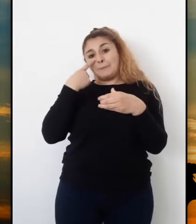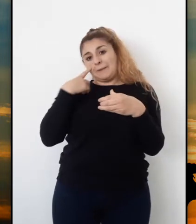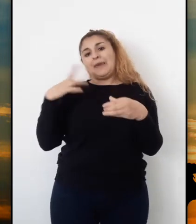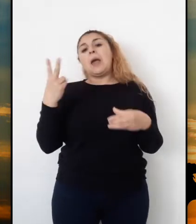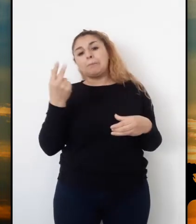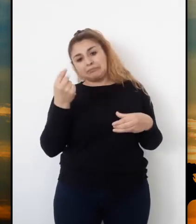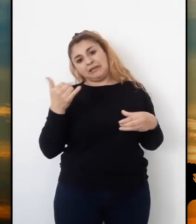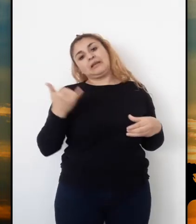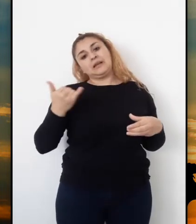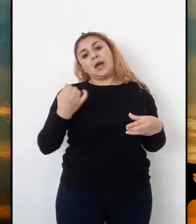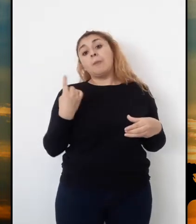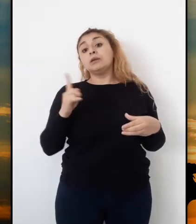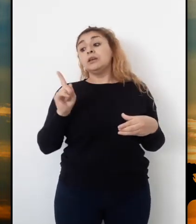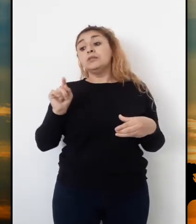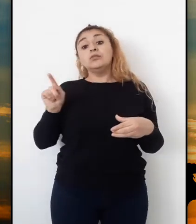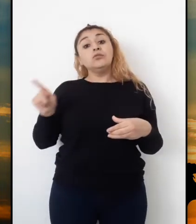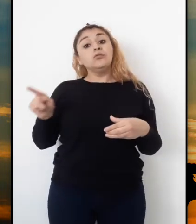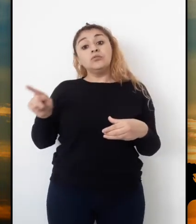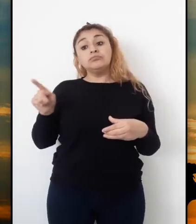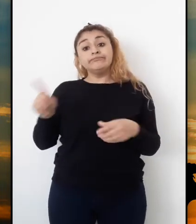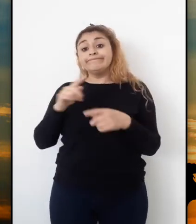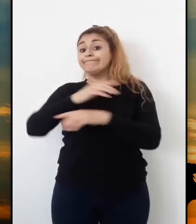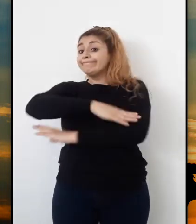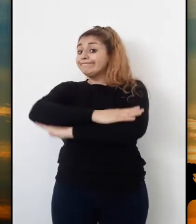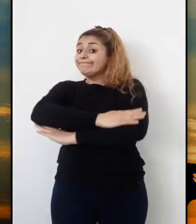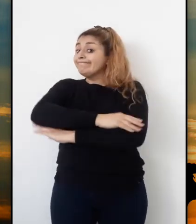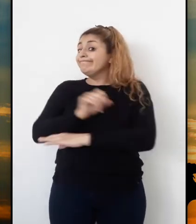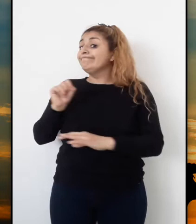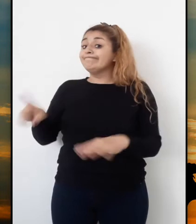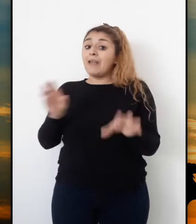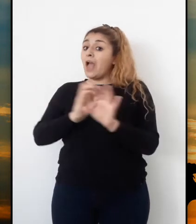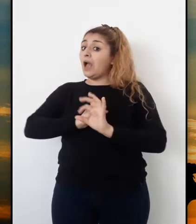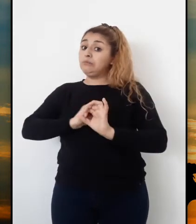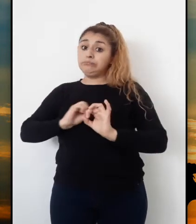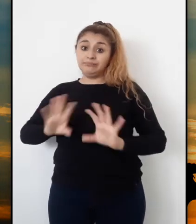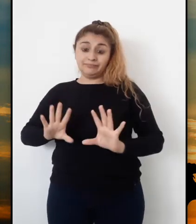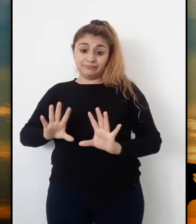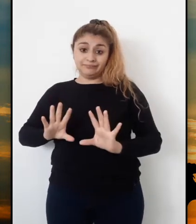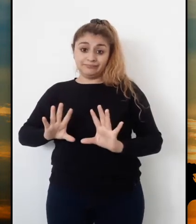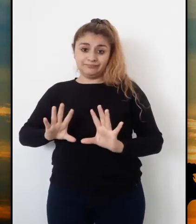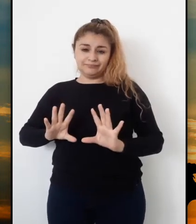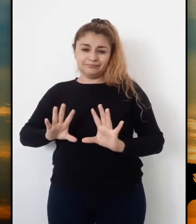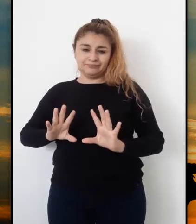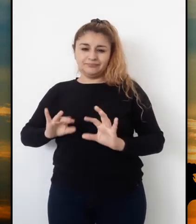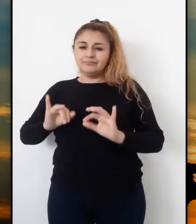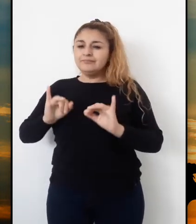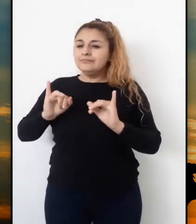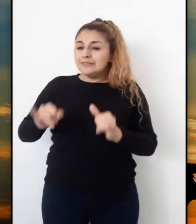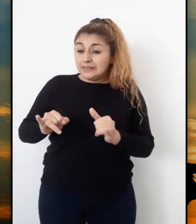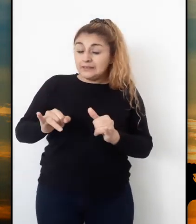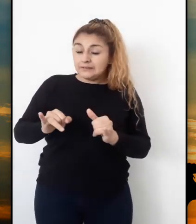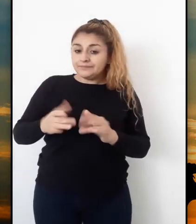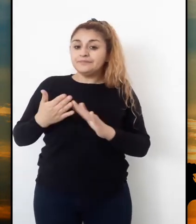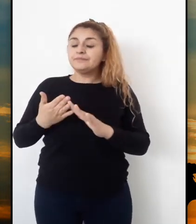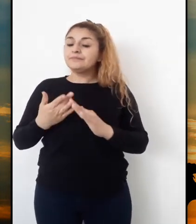Abraham était aussi un homme riche. Abraham era también un hombre rico. Mais la différence c'est la foi en